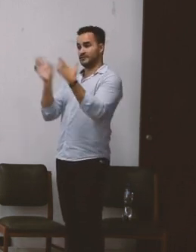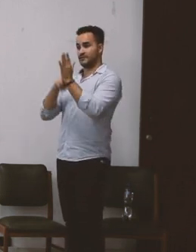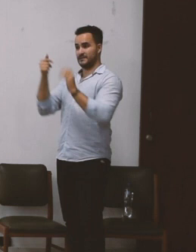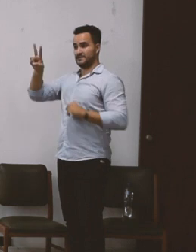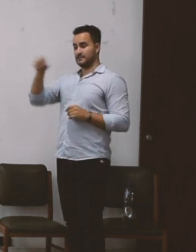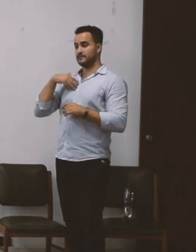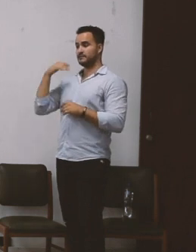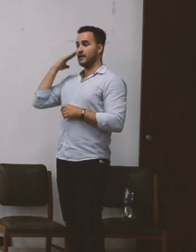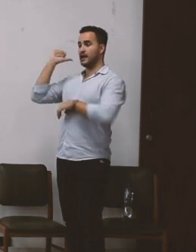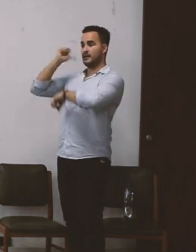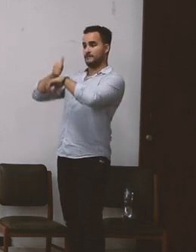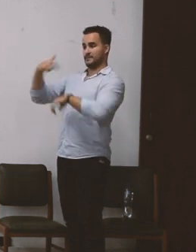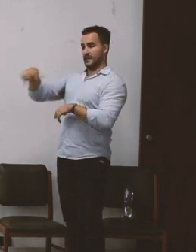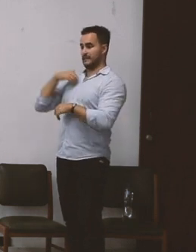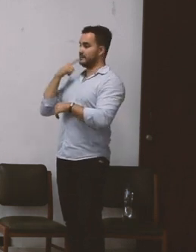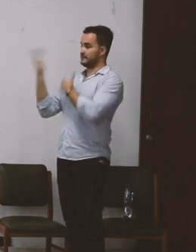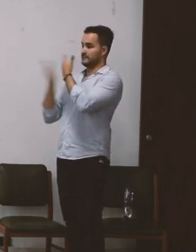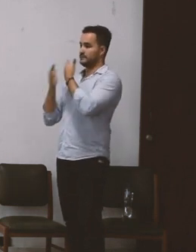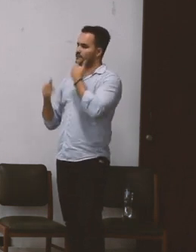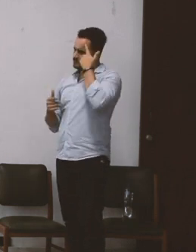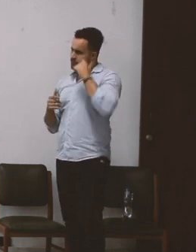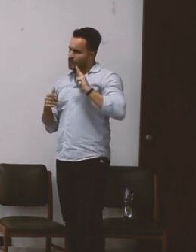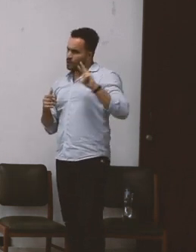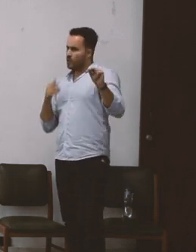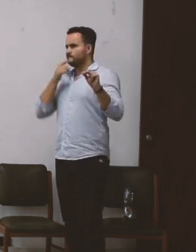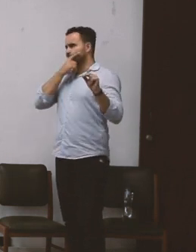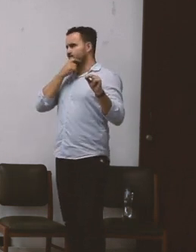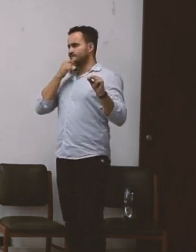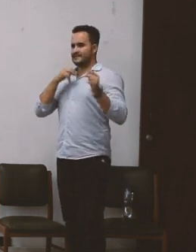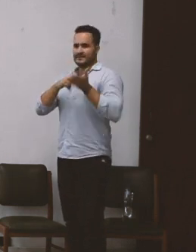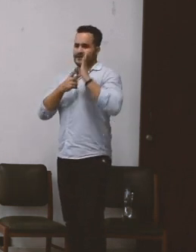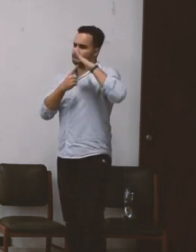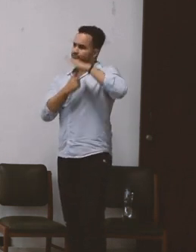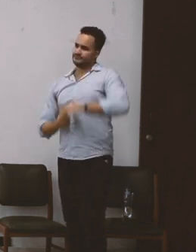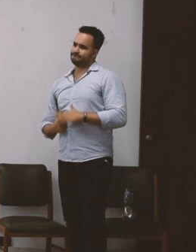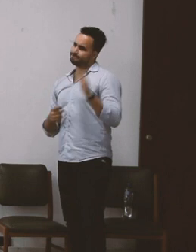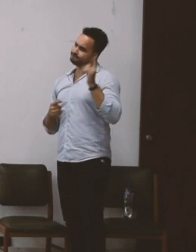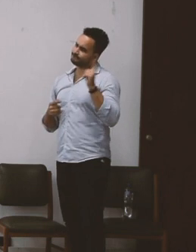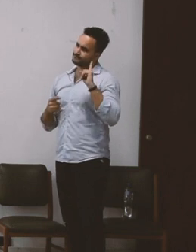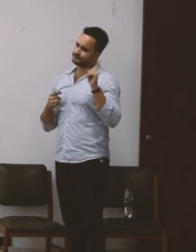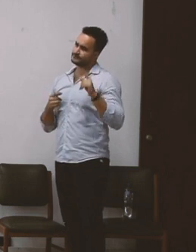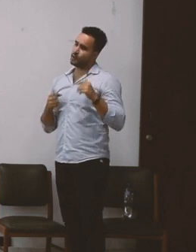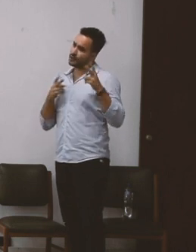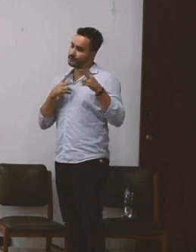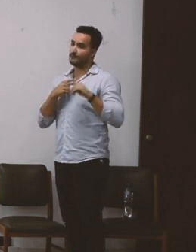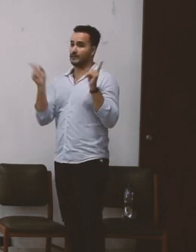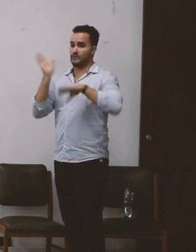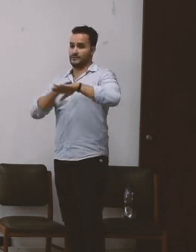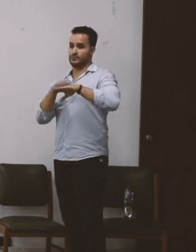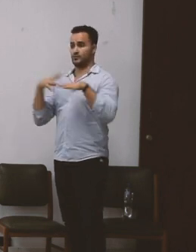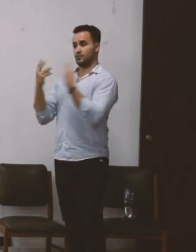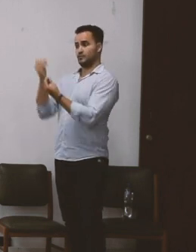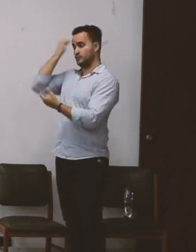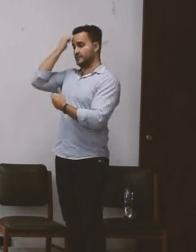de la primaria comentó que negarle lugar implicaría discriminarla, pero advirtió que no contaba con los